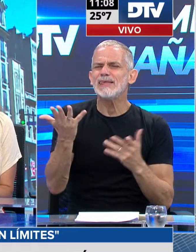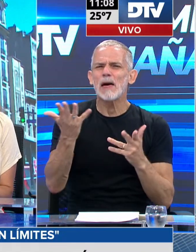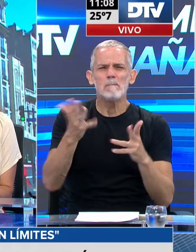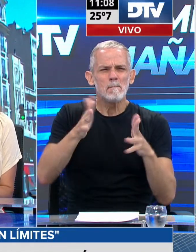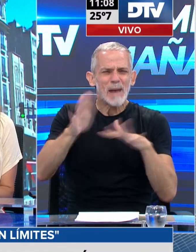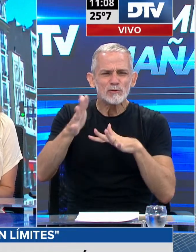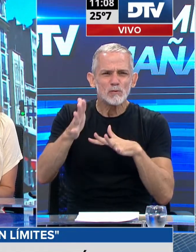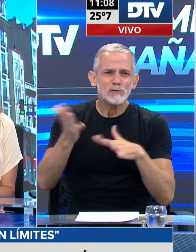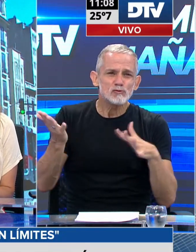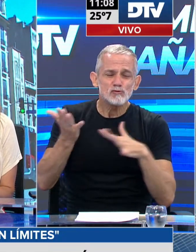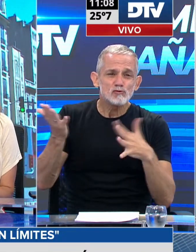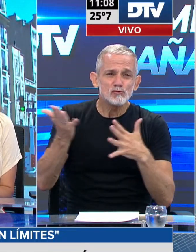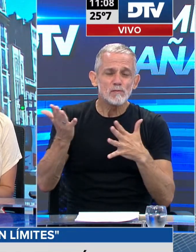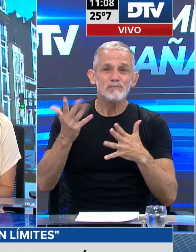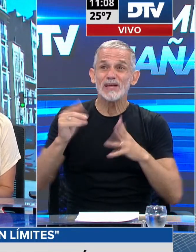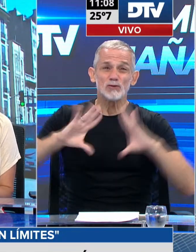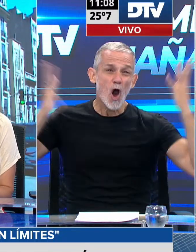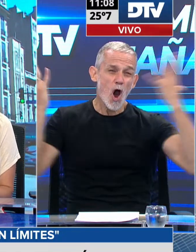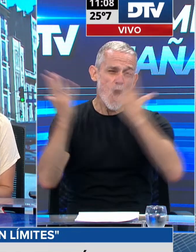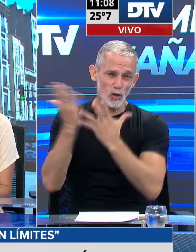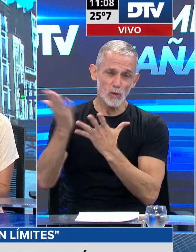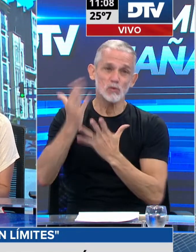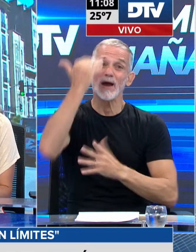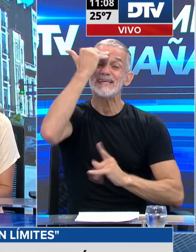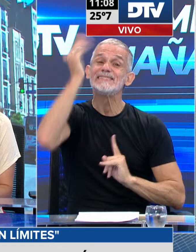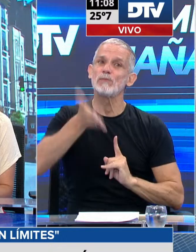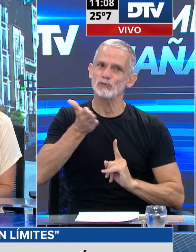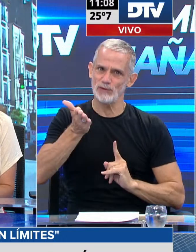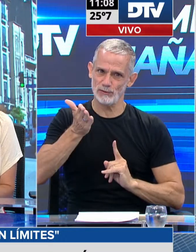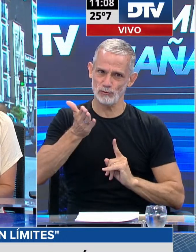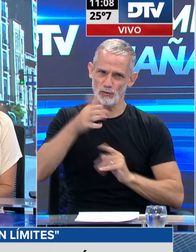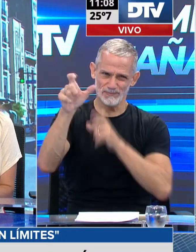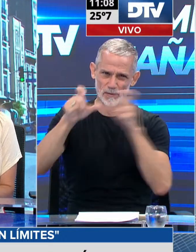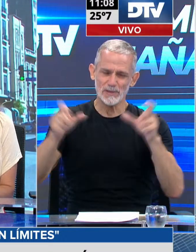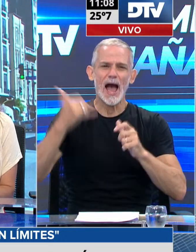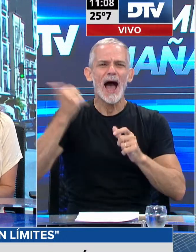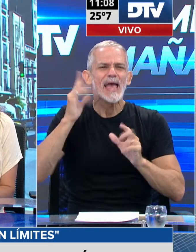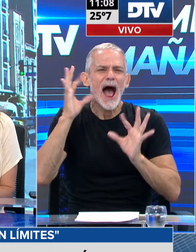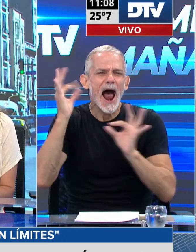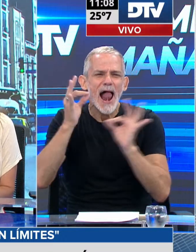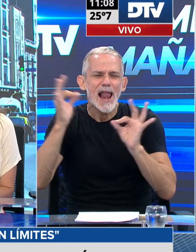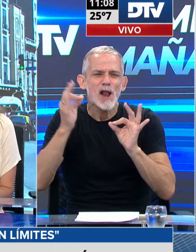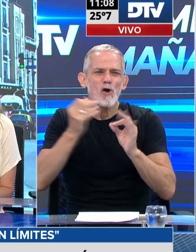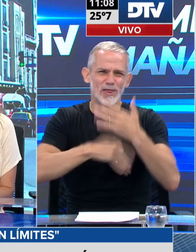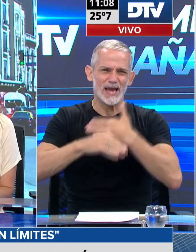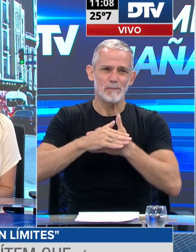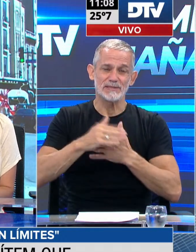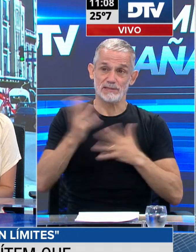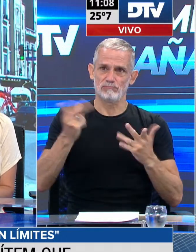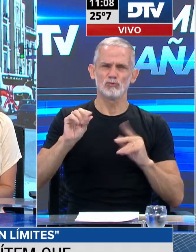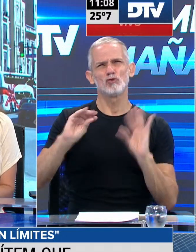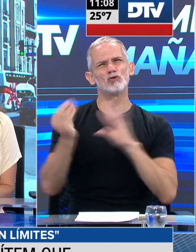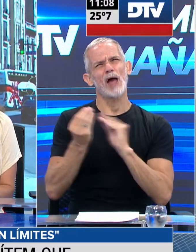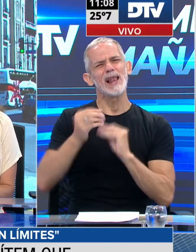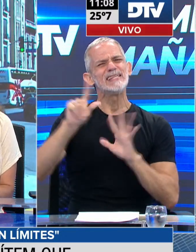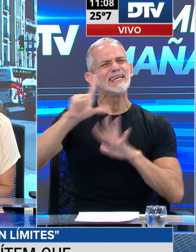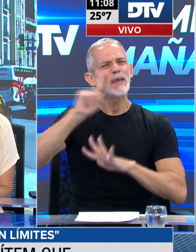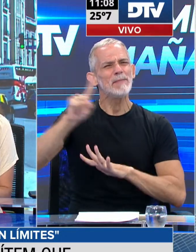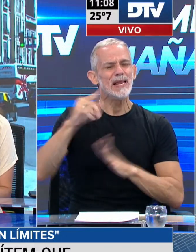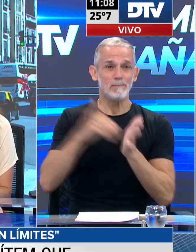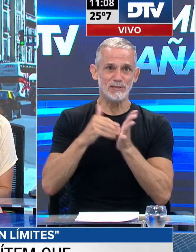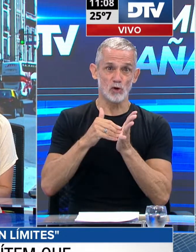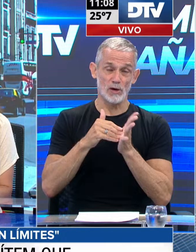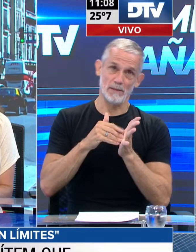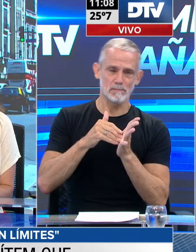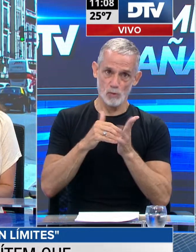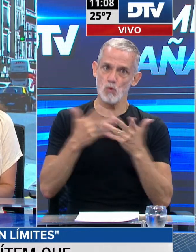de que a nivel mundial el 15% de la población tiene alguna discapacidad. 15%, somos 7.000 millones más o menos. Claro,